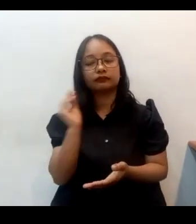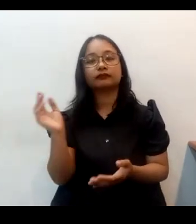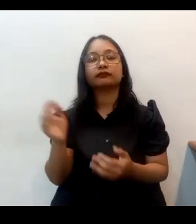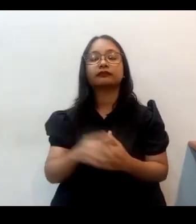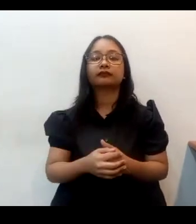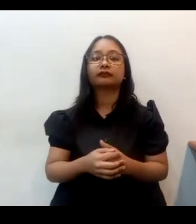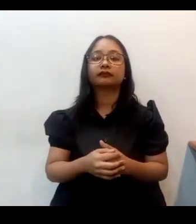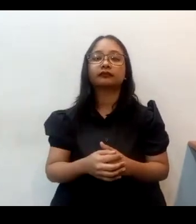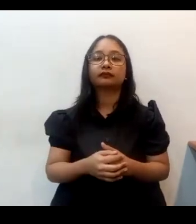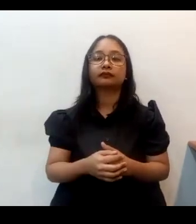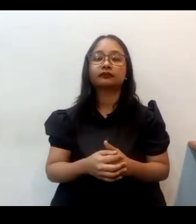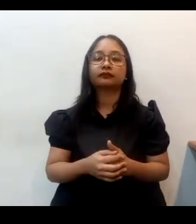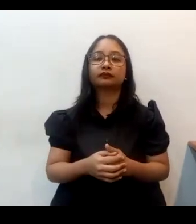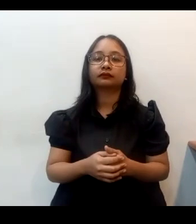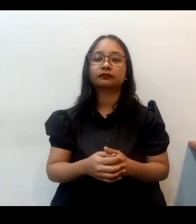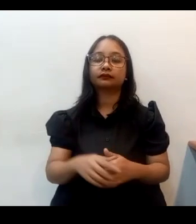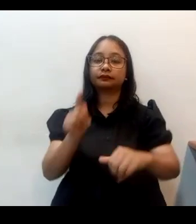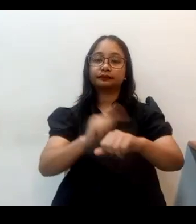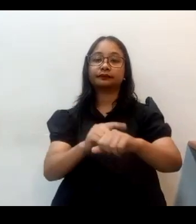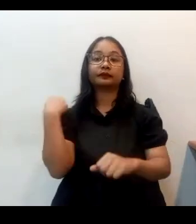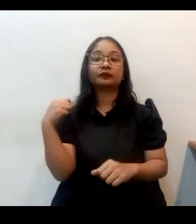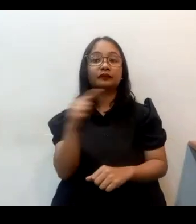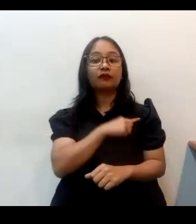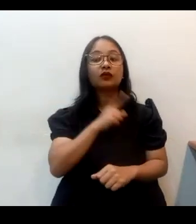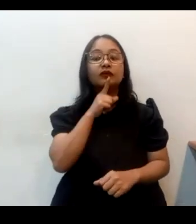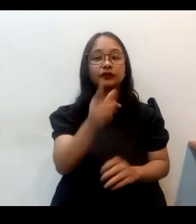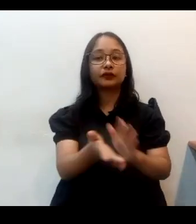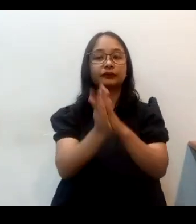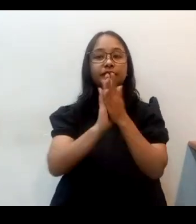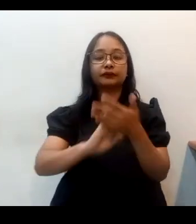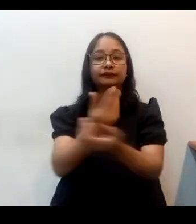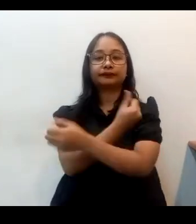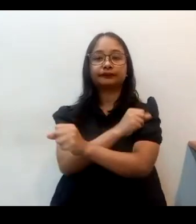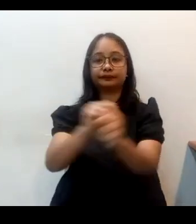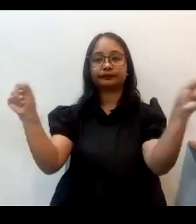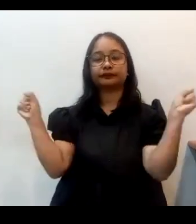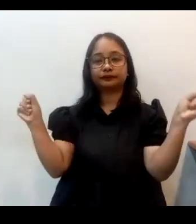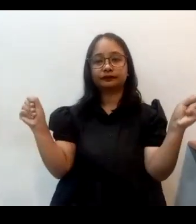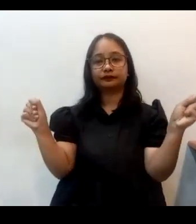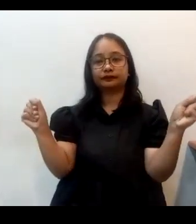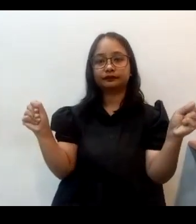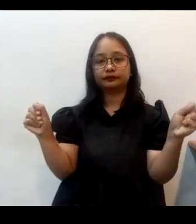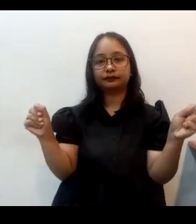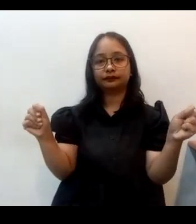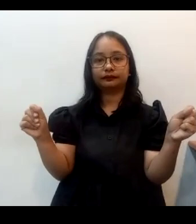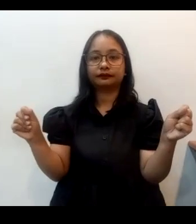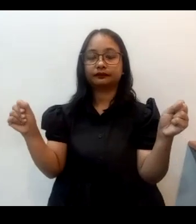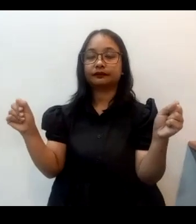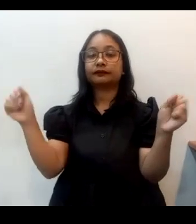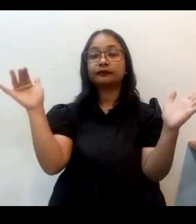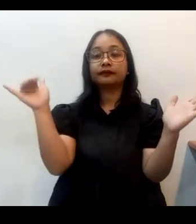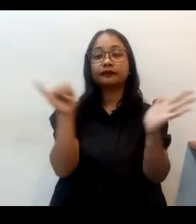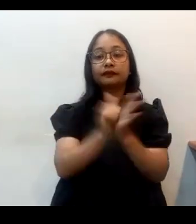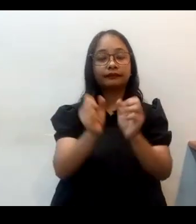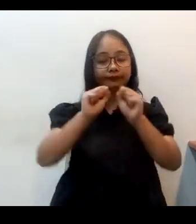tignan. So when we really get salvation, it becomes ours because it is really clear experience.